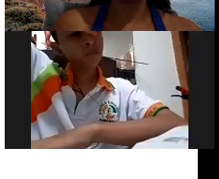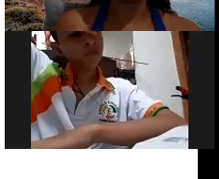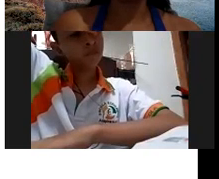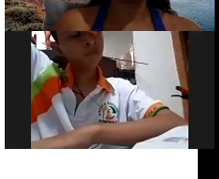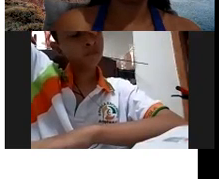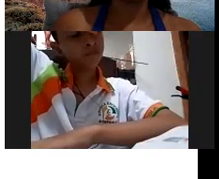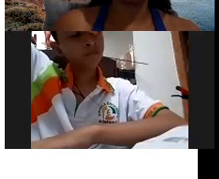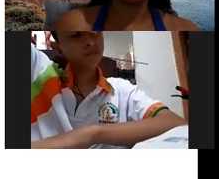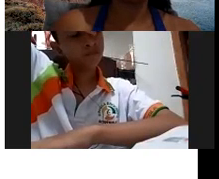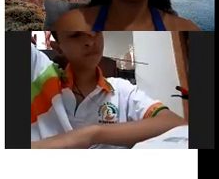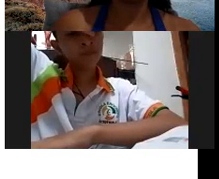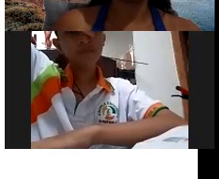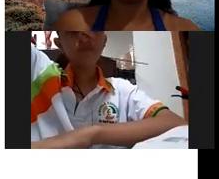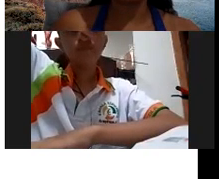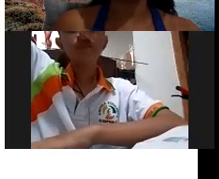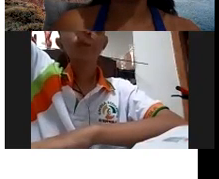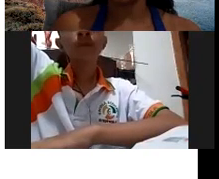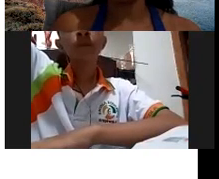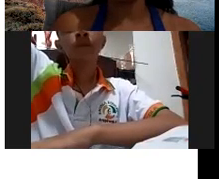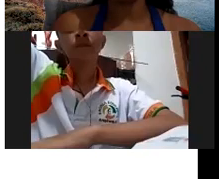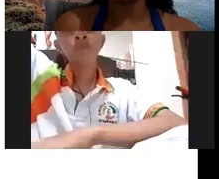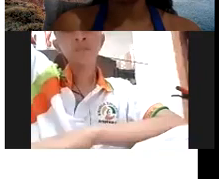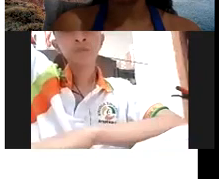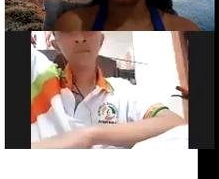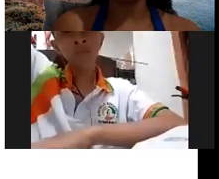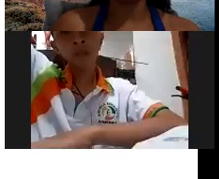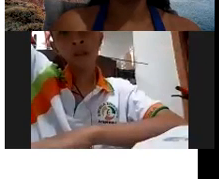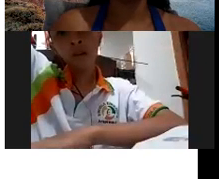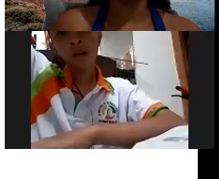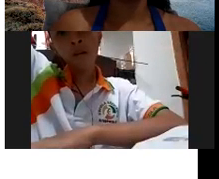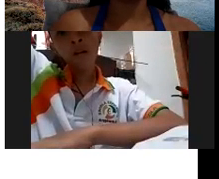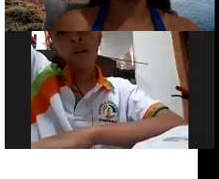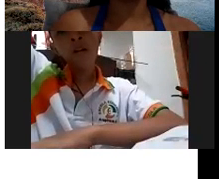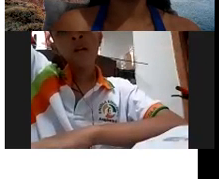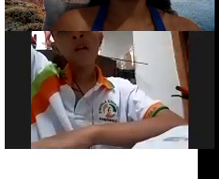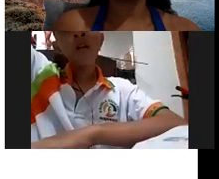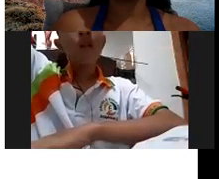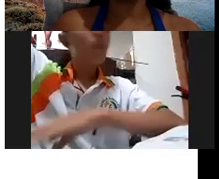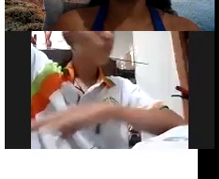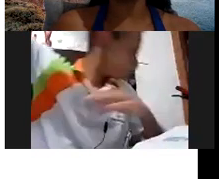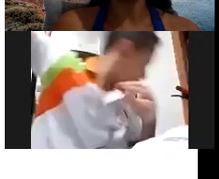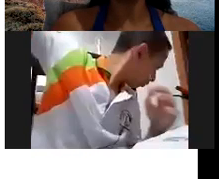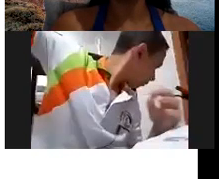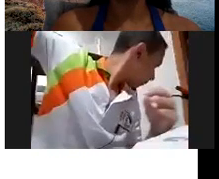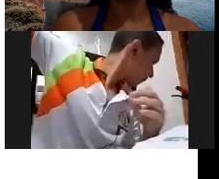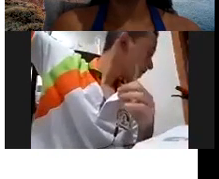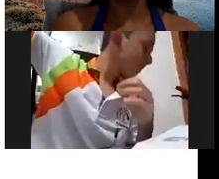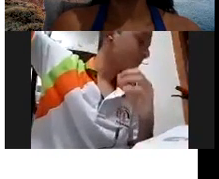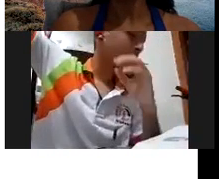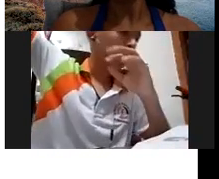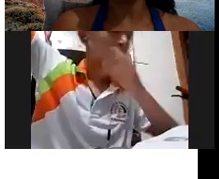desse lado temos você desse lado porém aquele estava com Agar certo e agora ele está com